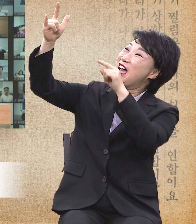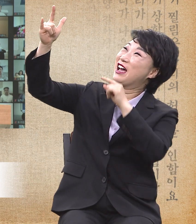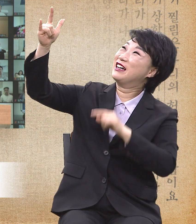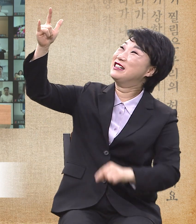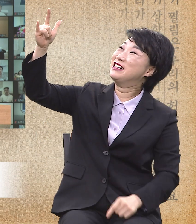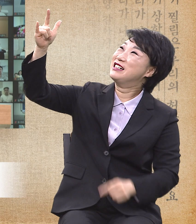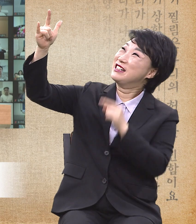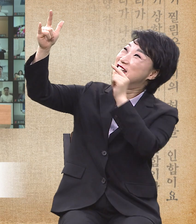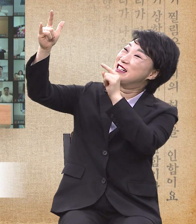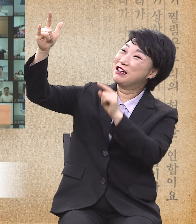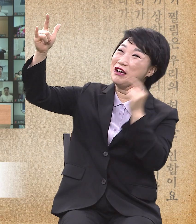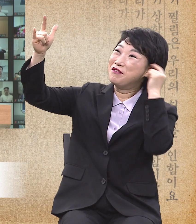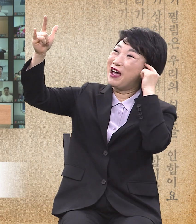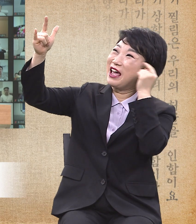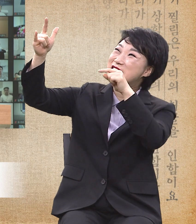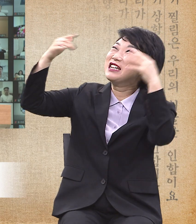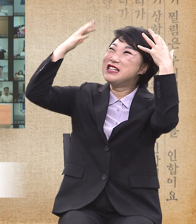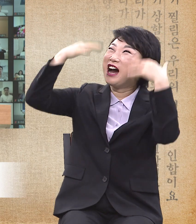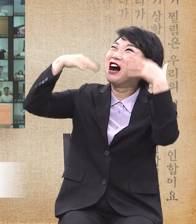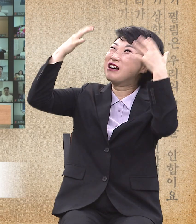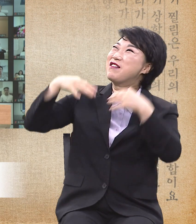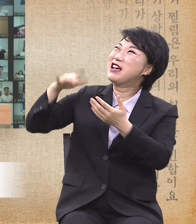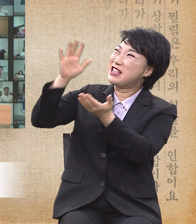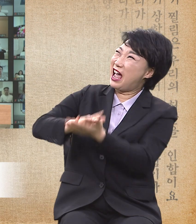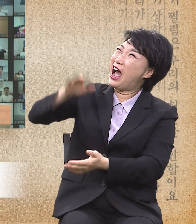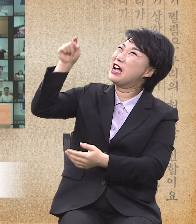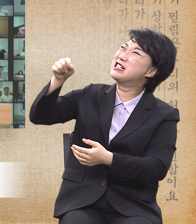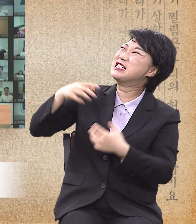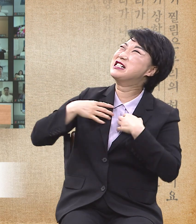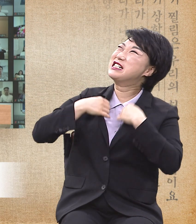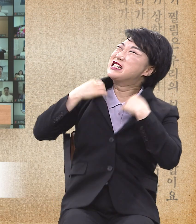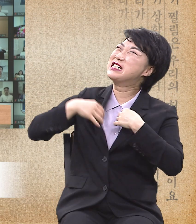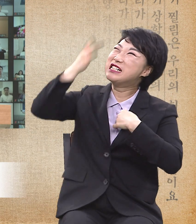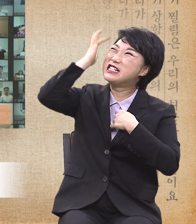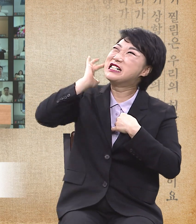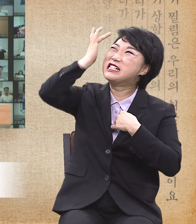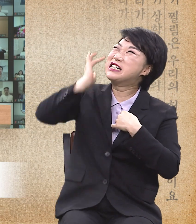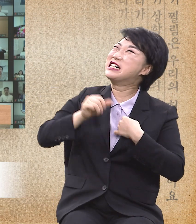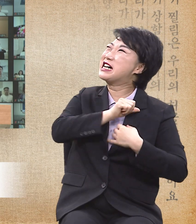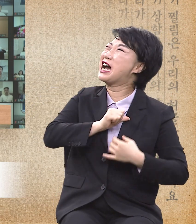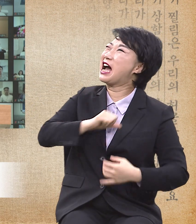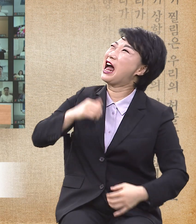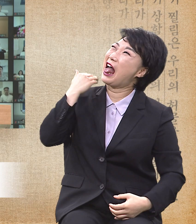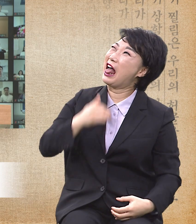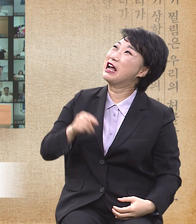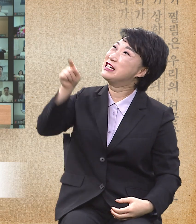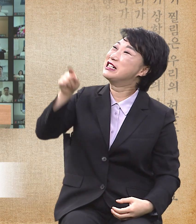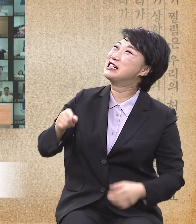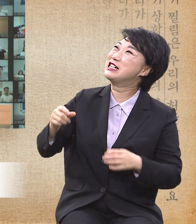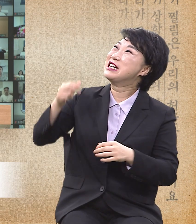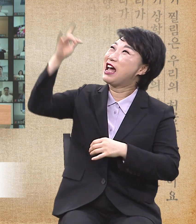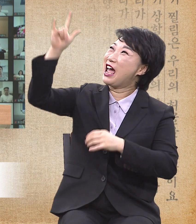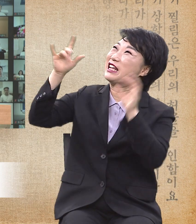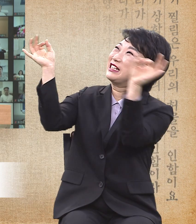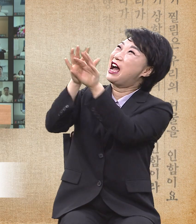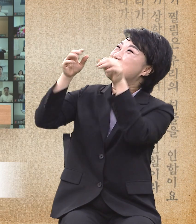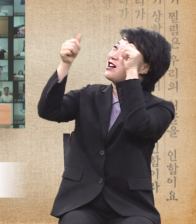태양아 너는 왜 여름에 뜨거워서 더웁게 만들고 묵전되게 만드냐? 좀